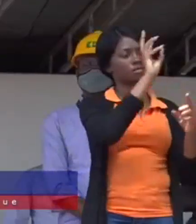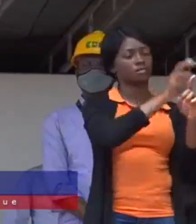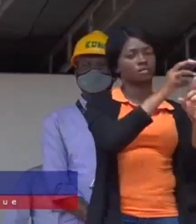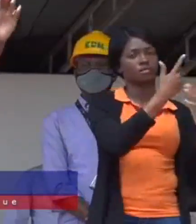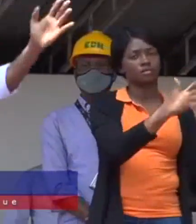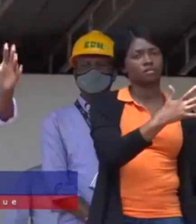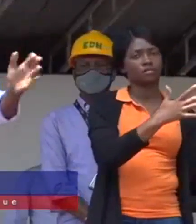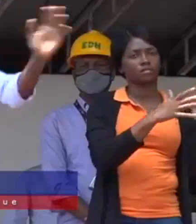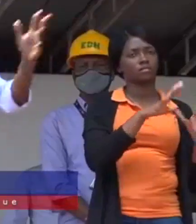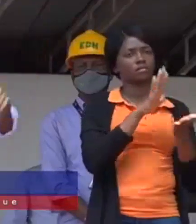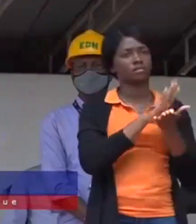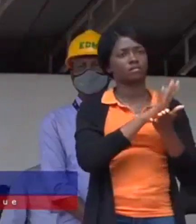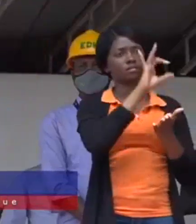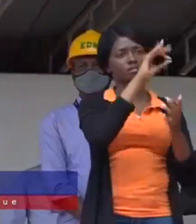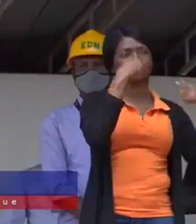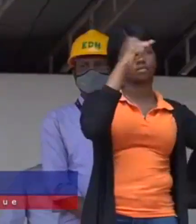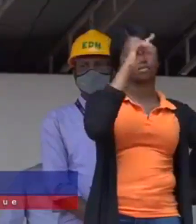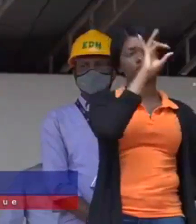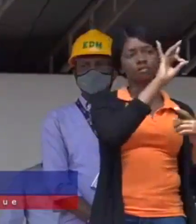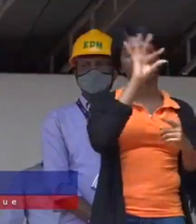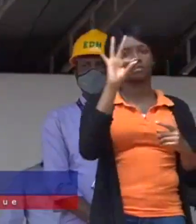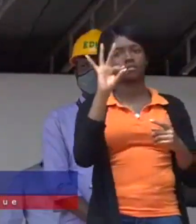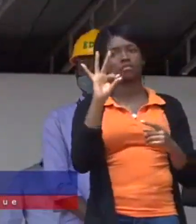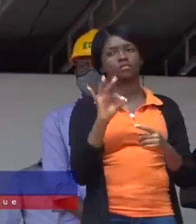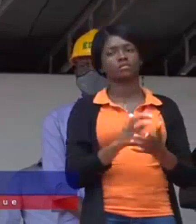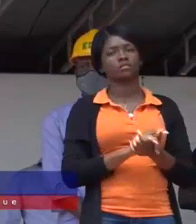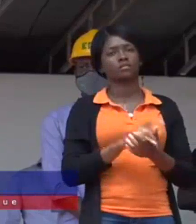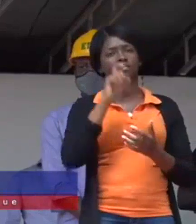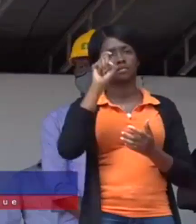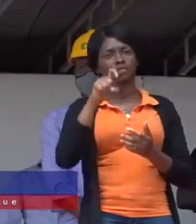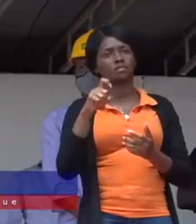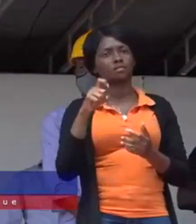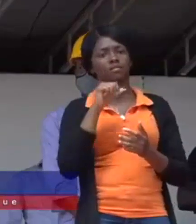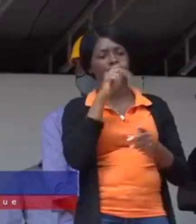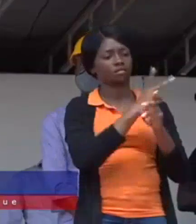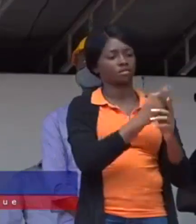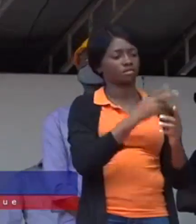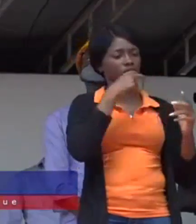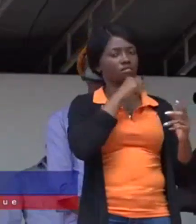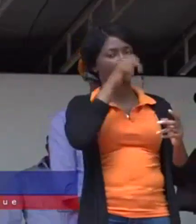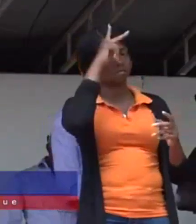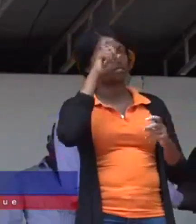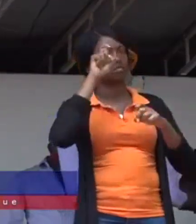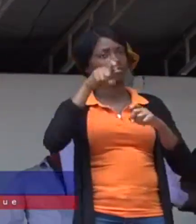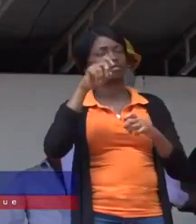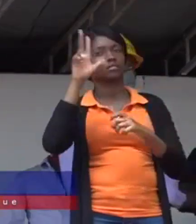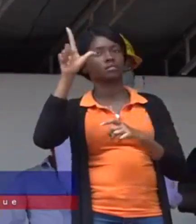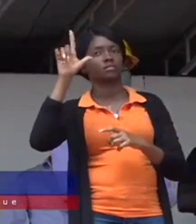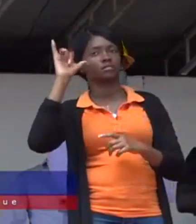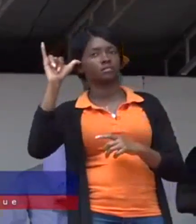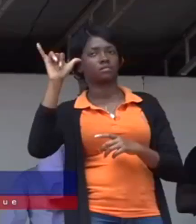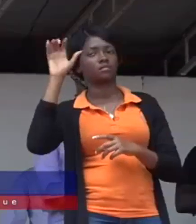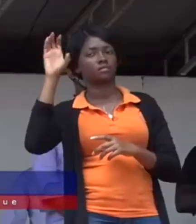année. La pémoine 8, la pémoine 9 l'école. C'est pour quoi le cabut pour le gambé. Jodi à lycée va le construire sous 52